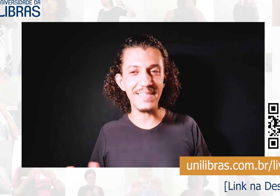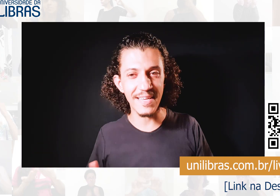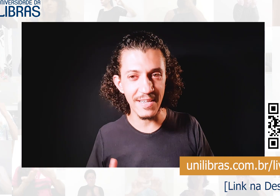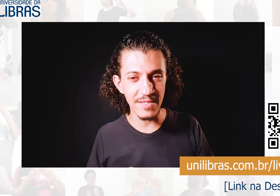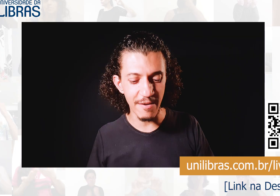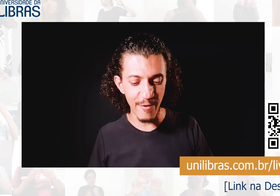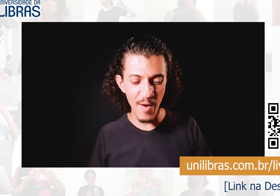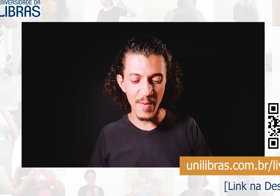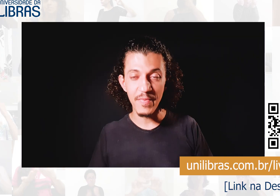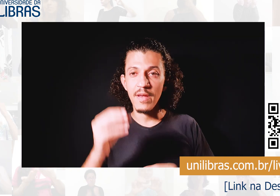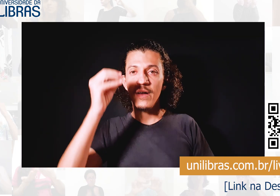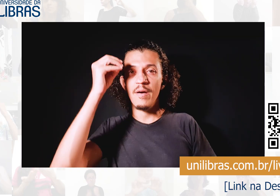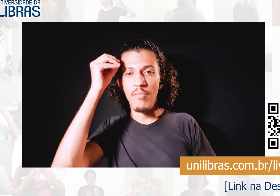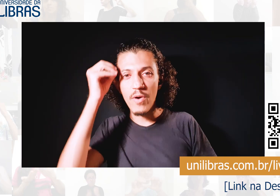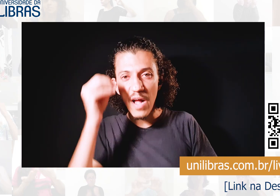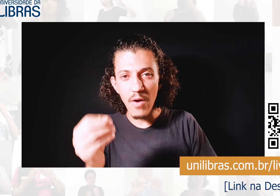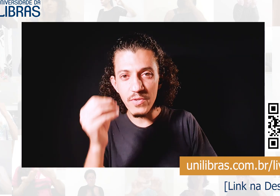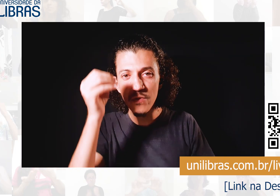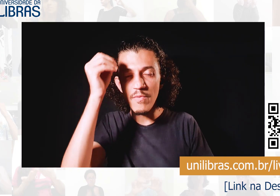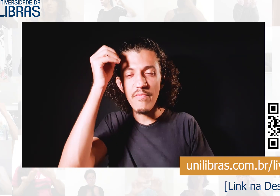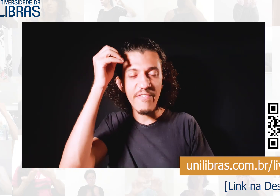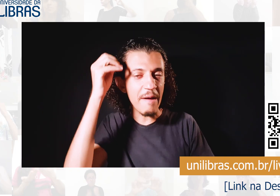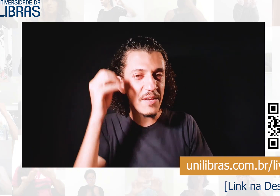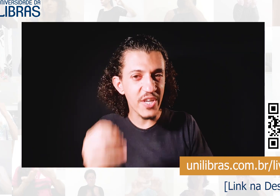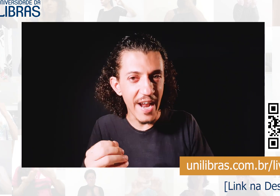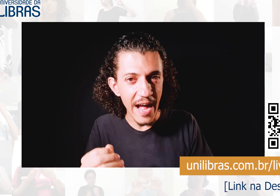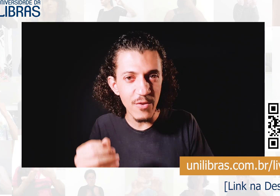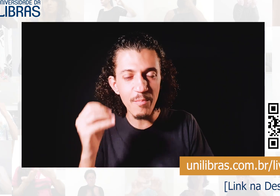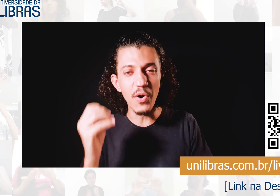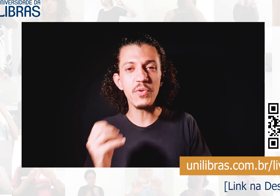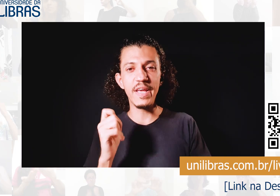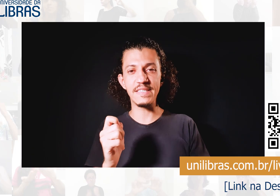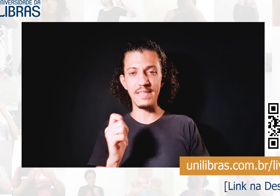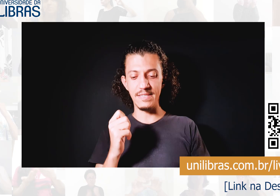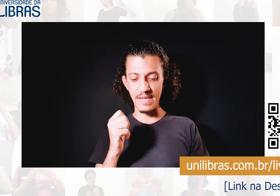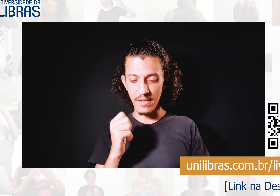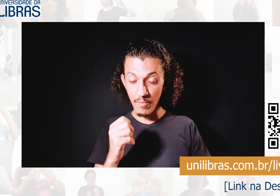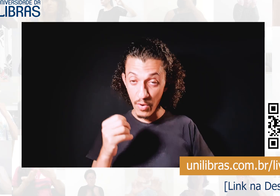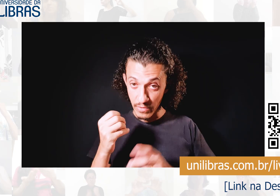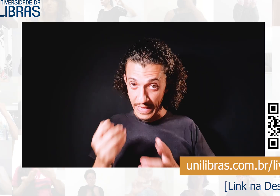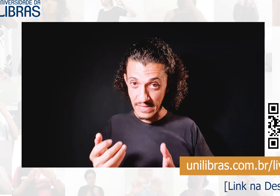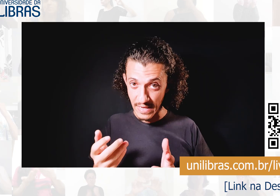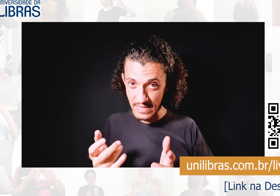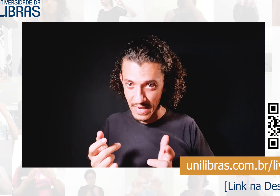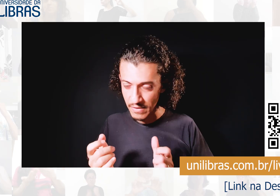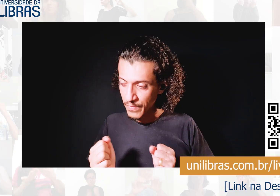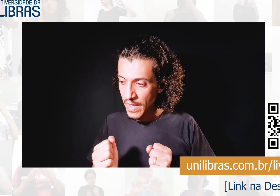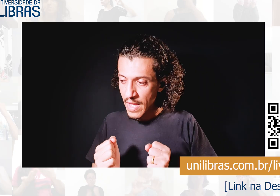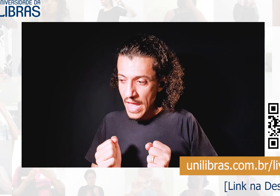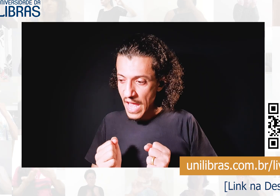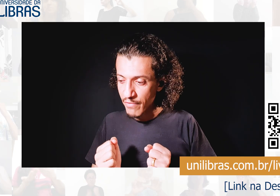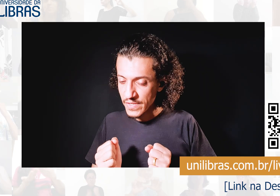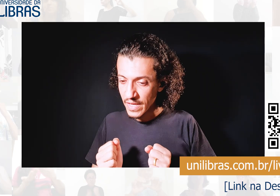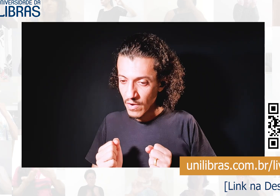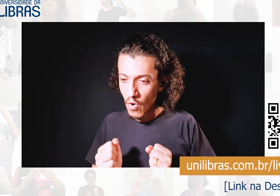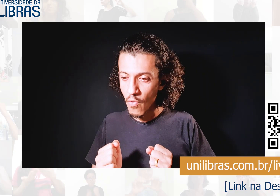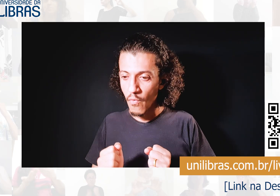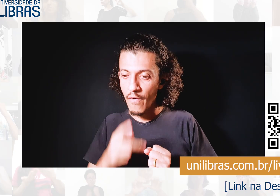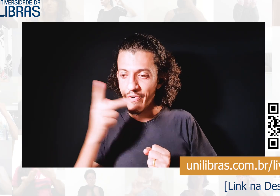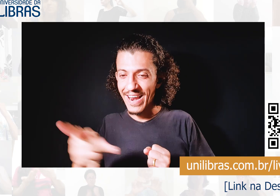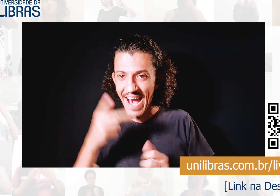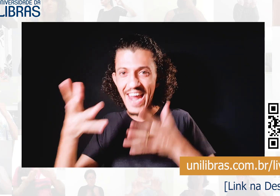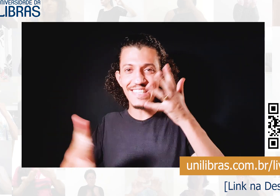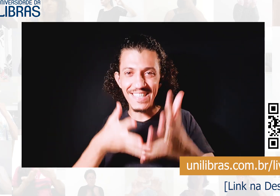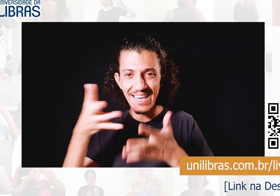jamais sinalizariam dessa forma? Por causa do famigerado português sinalizado. Português sinalizado é você